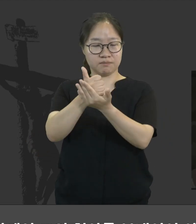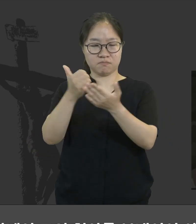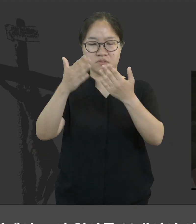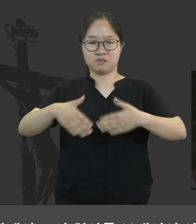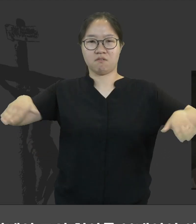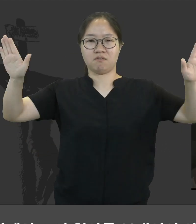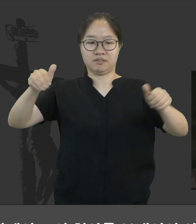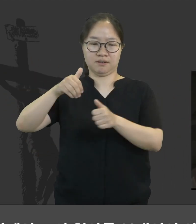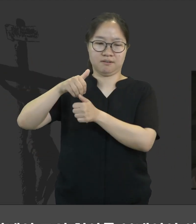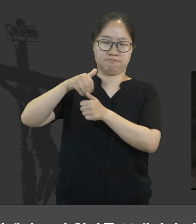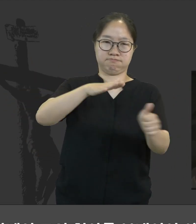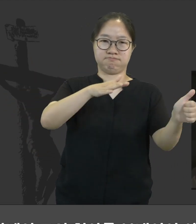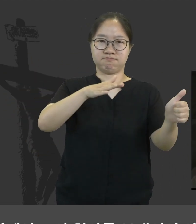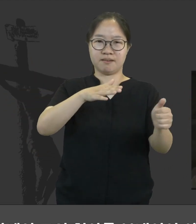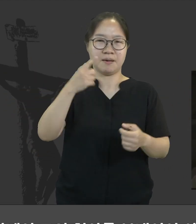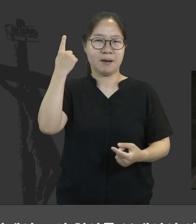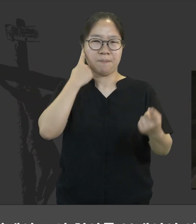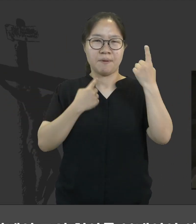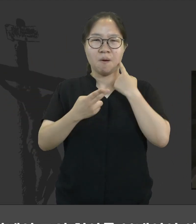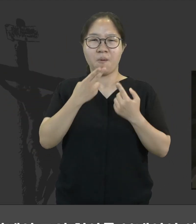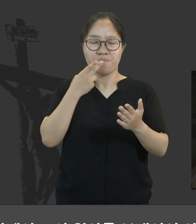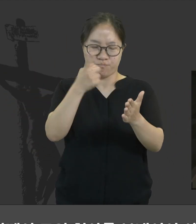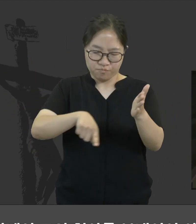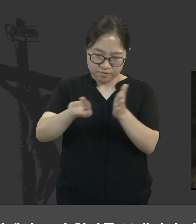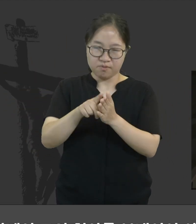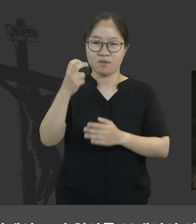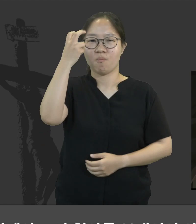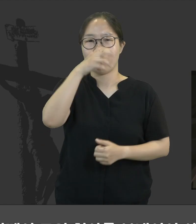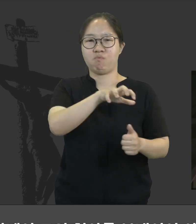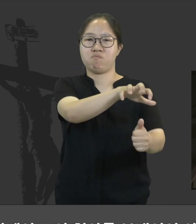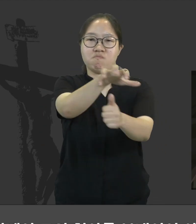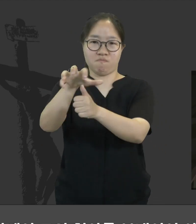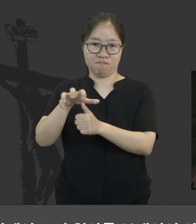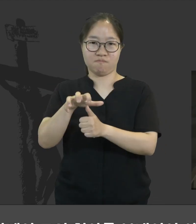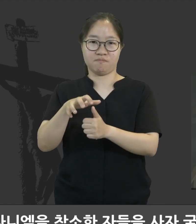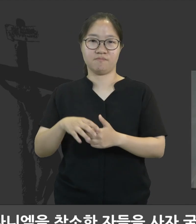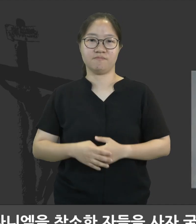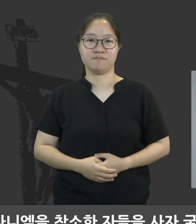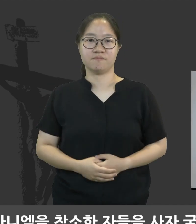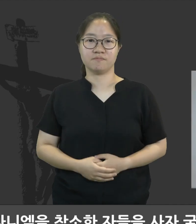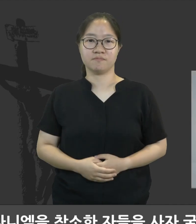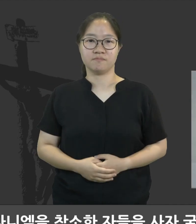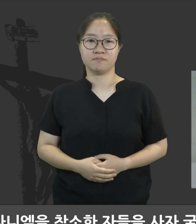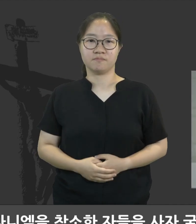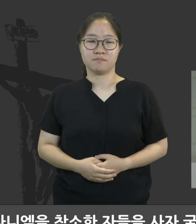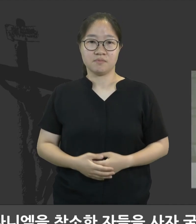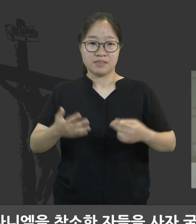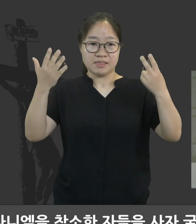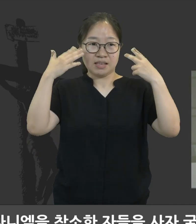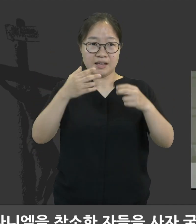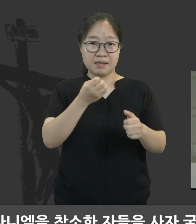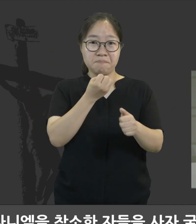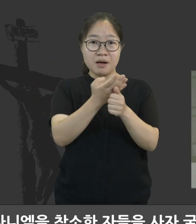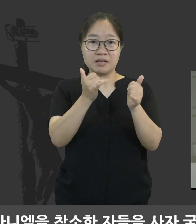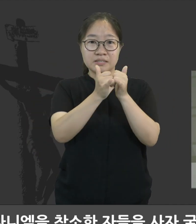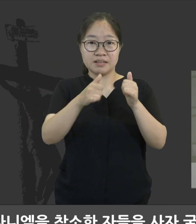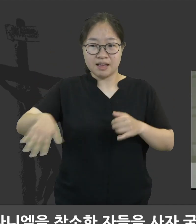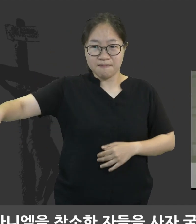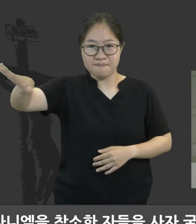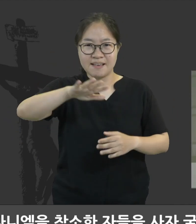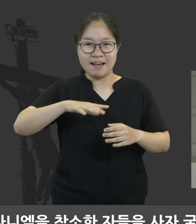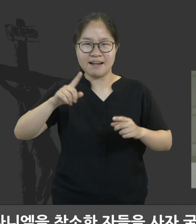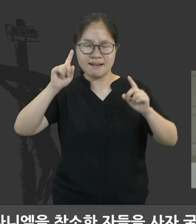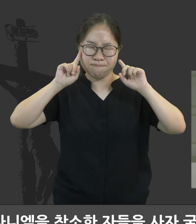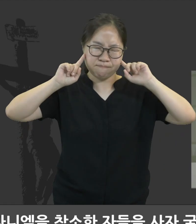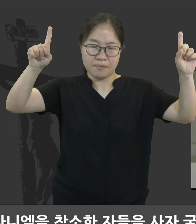보내셔서 사자들로부터 보호해 주신 것이죠. 왕은 다니엘을 참소한 자들을 사자굴에 던져